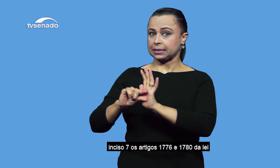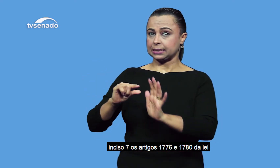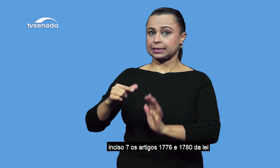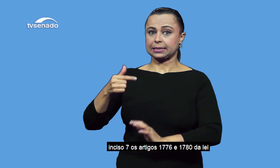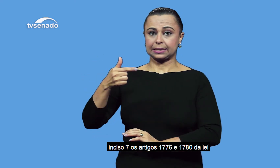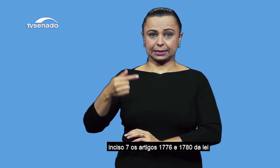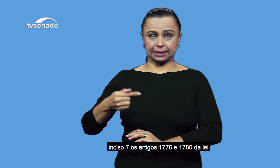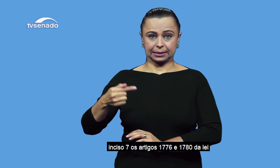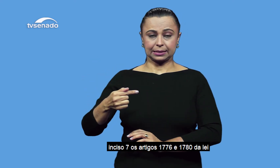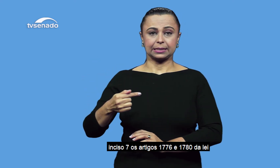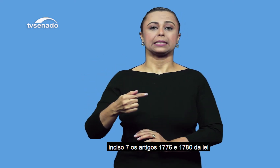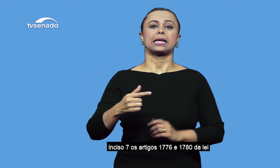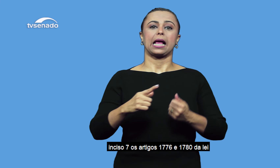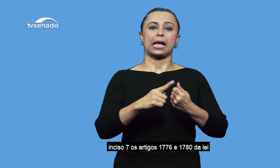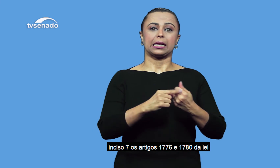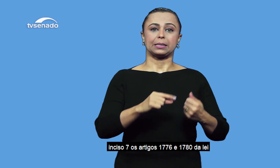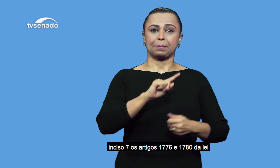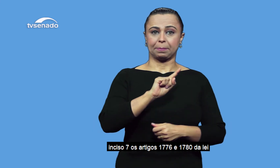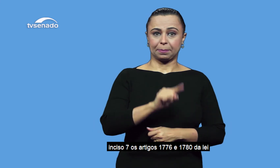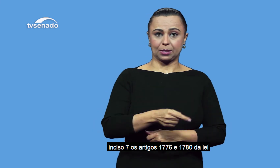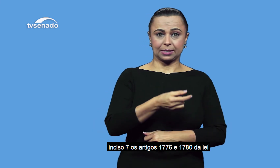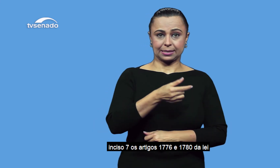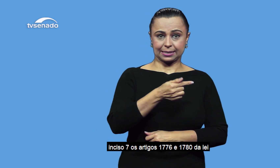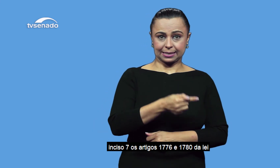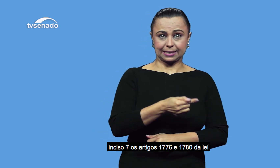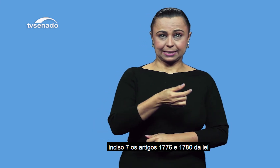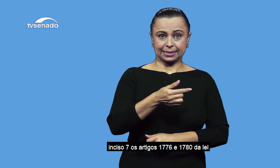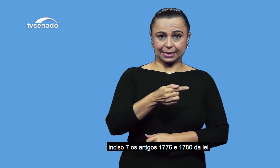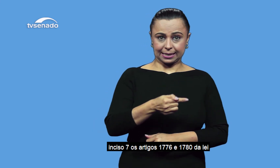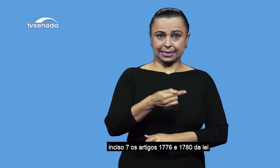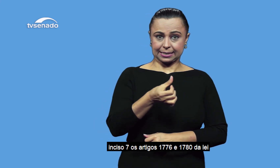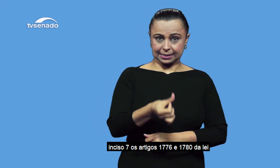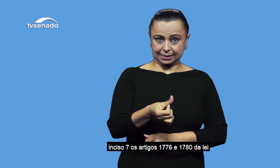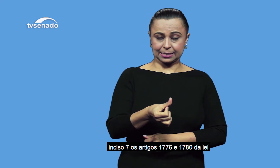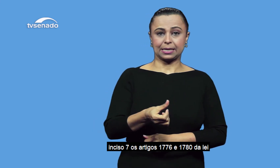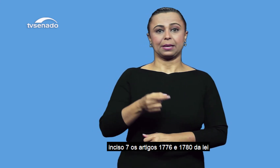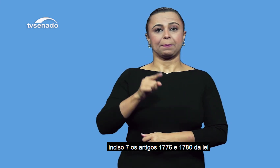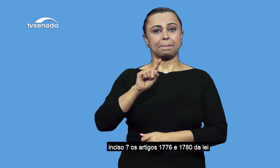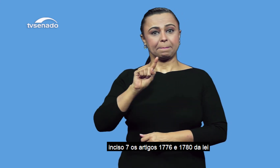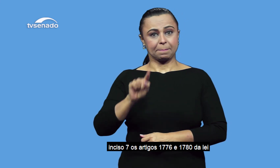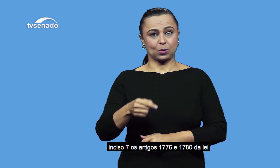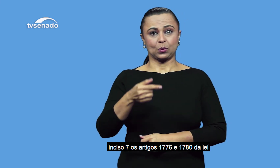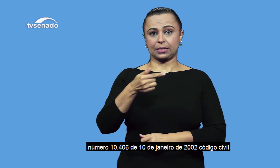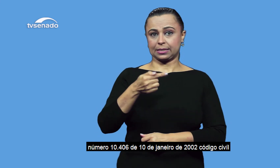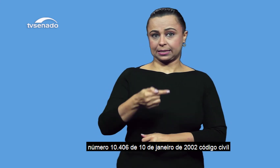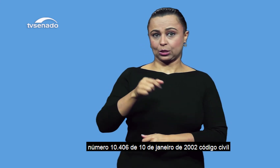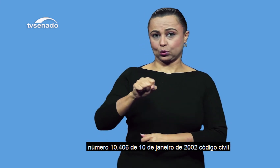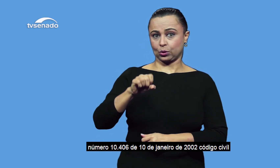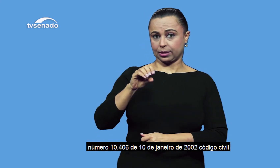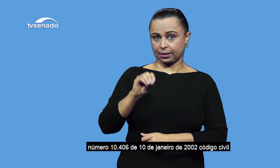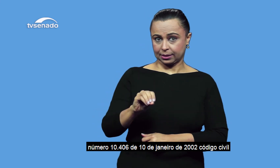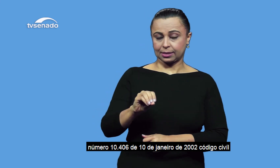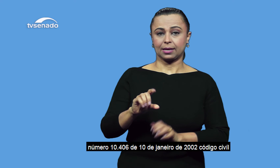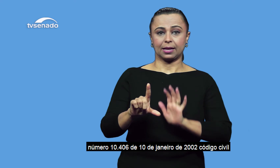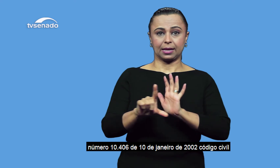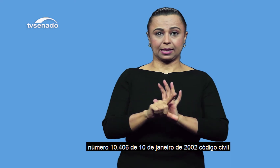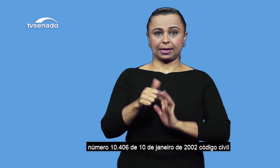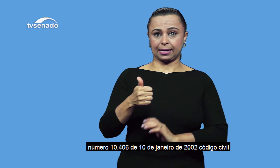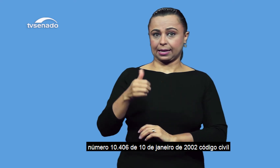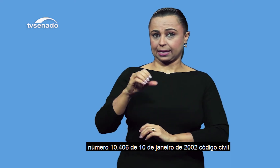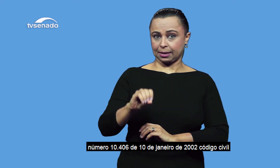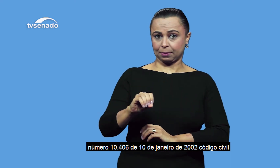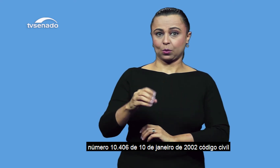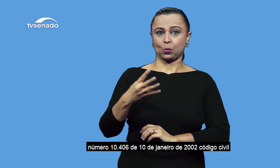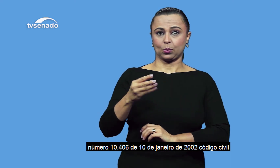artigos 1776 e 1780 da lei número 10.406